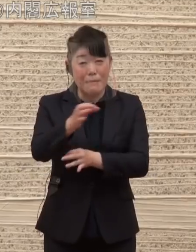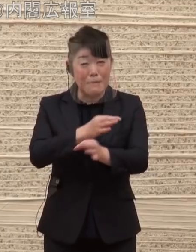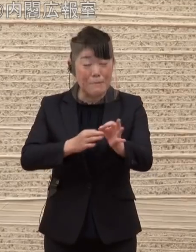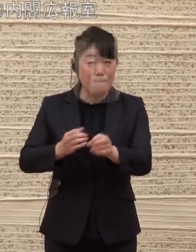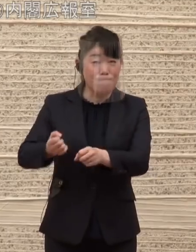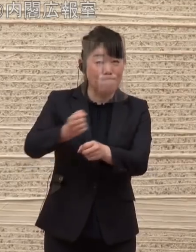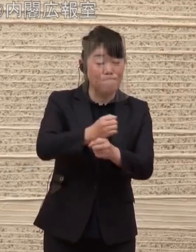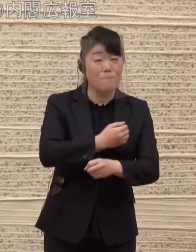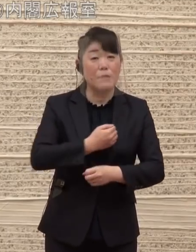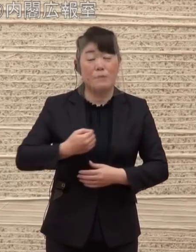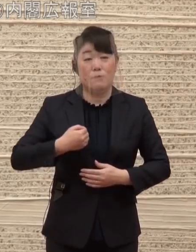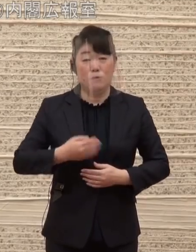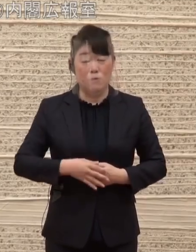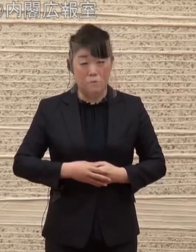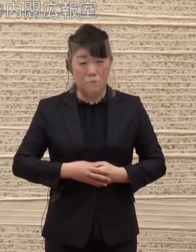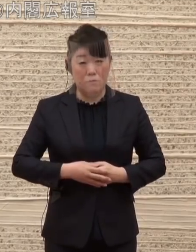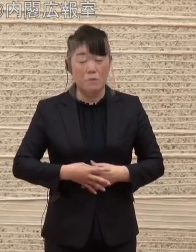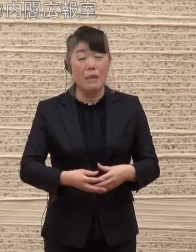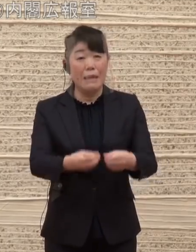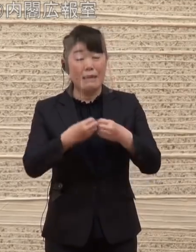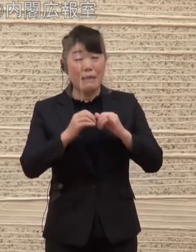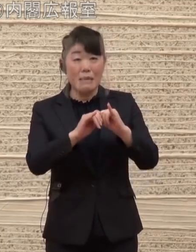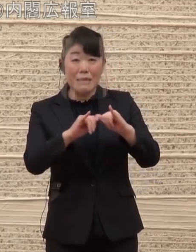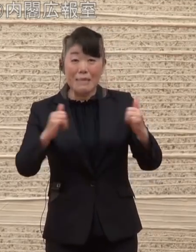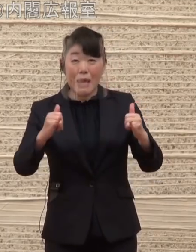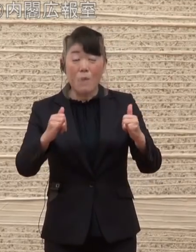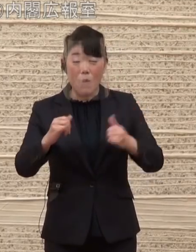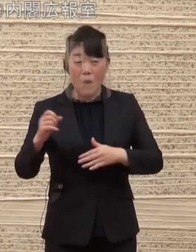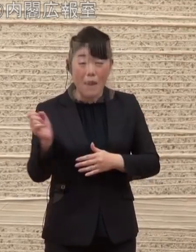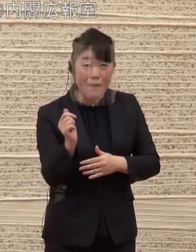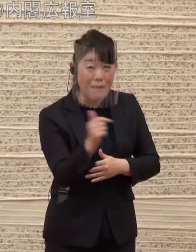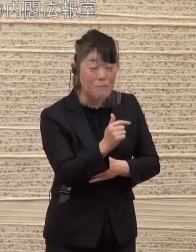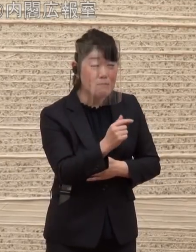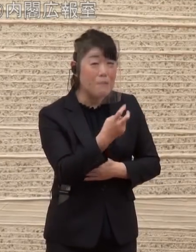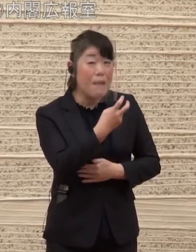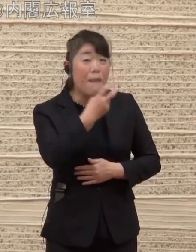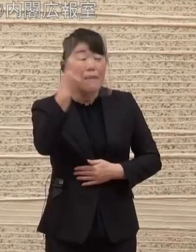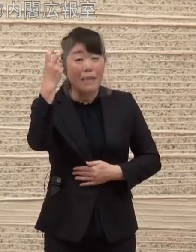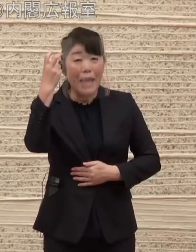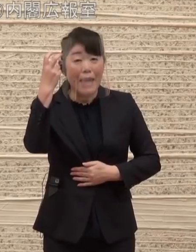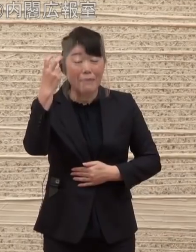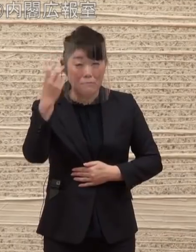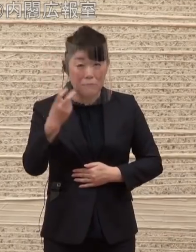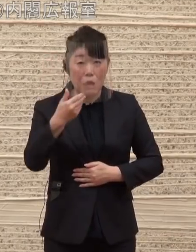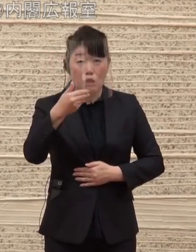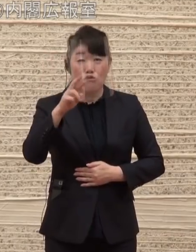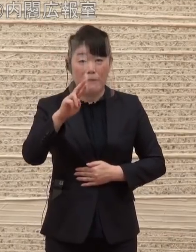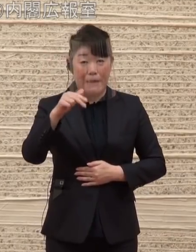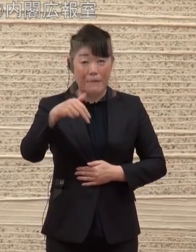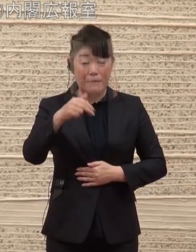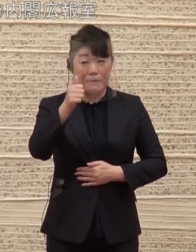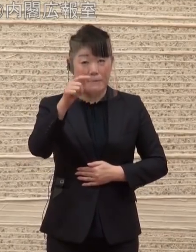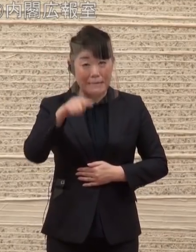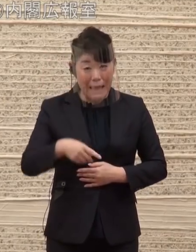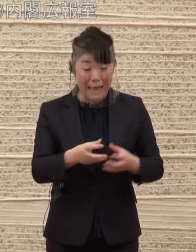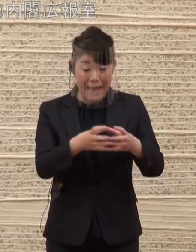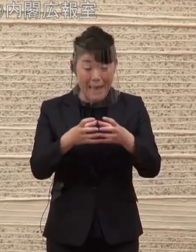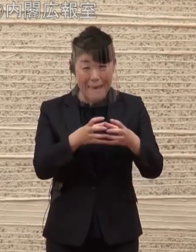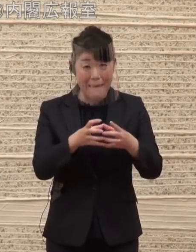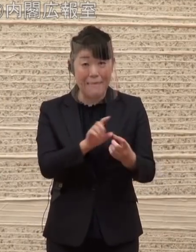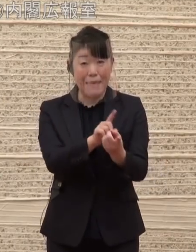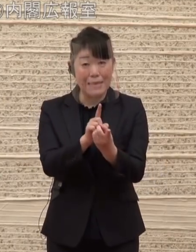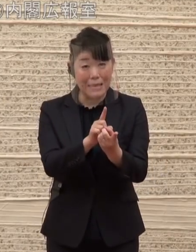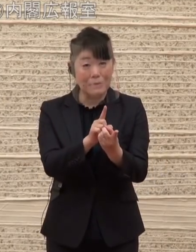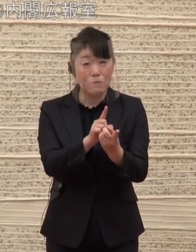をできるだけ早期に発見するキャスター対策を一層強化することが